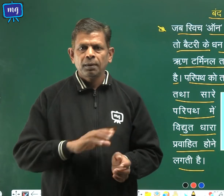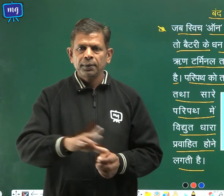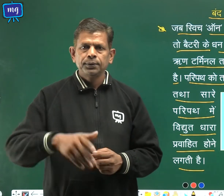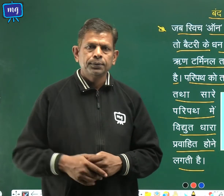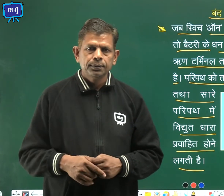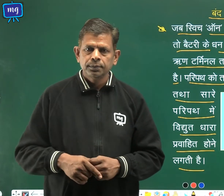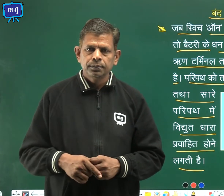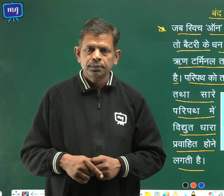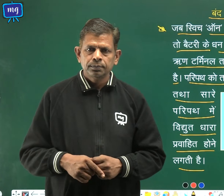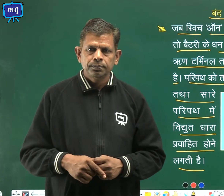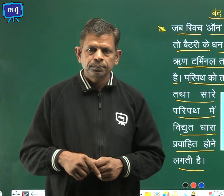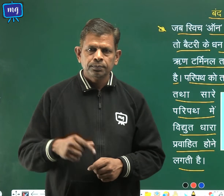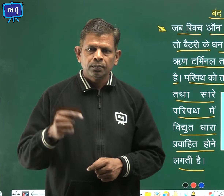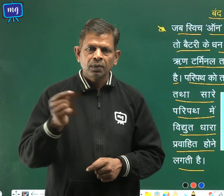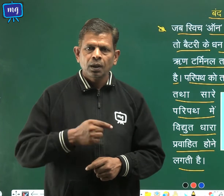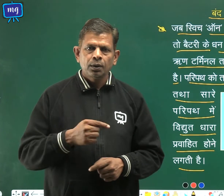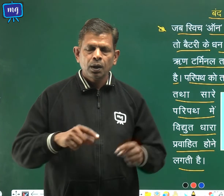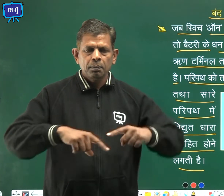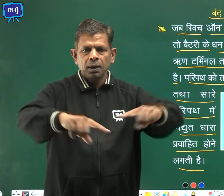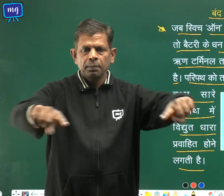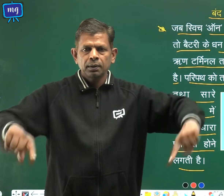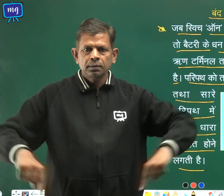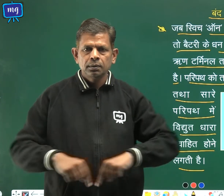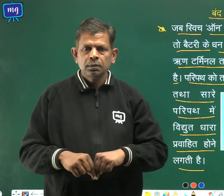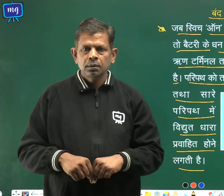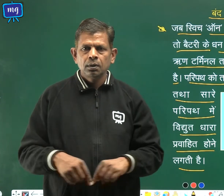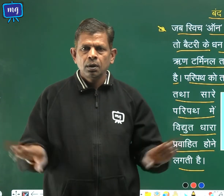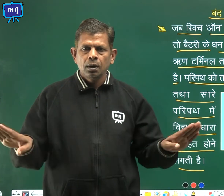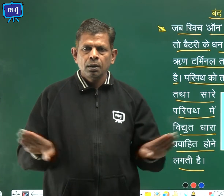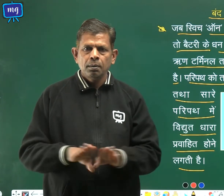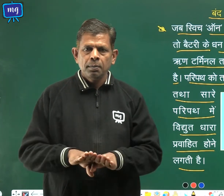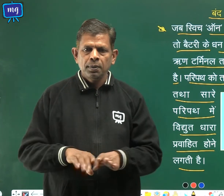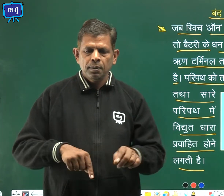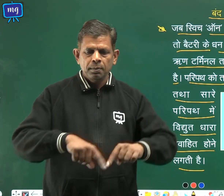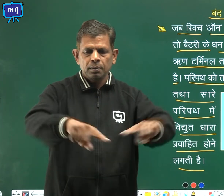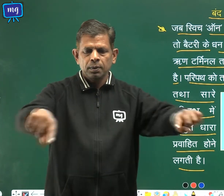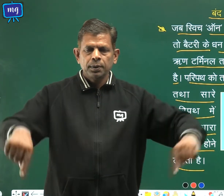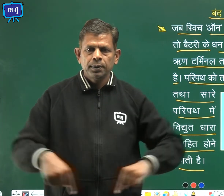बच्चों, यह परिपथ बंद परिपथ है